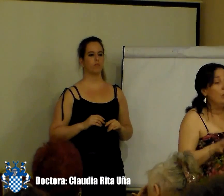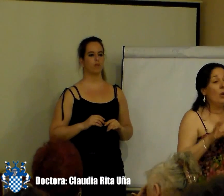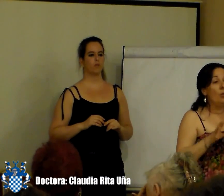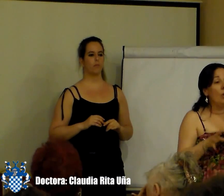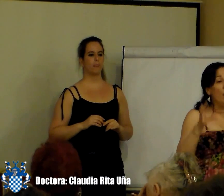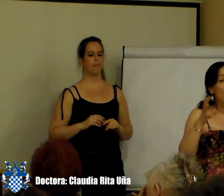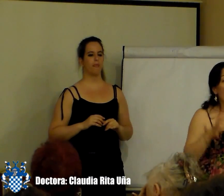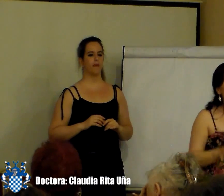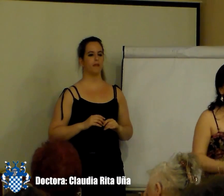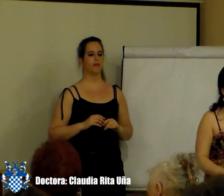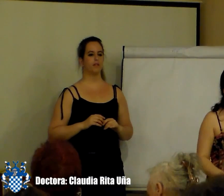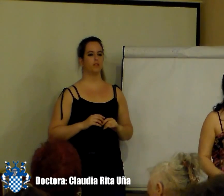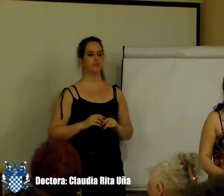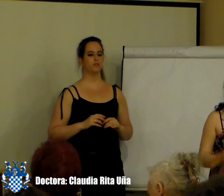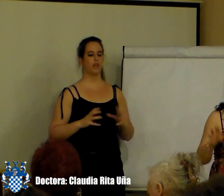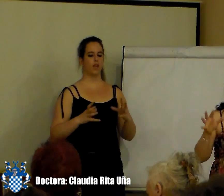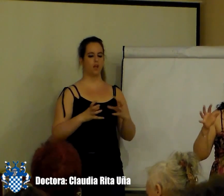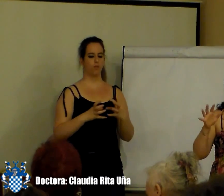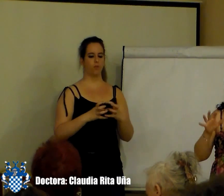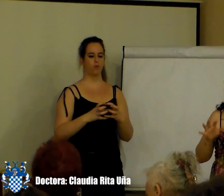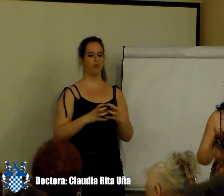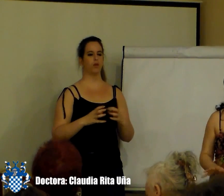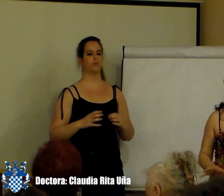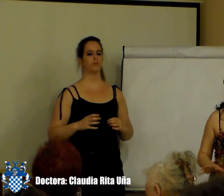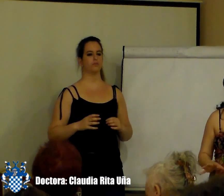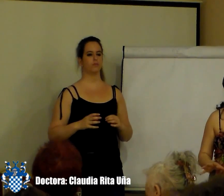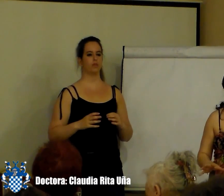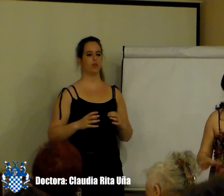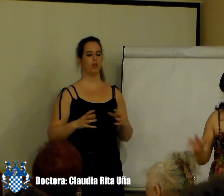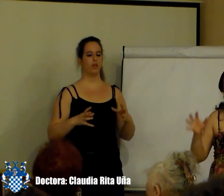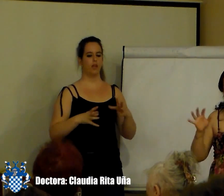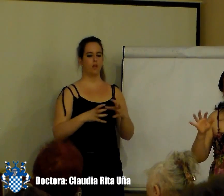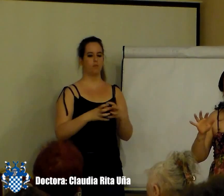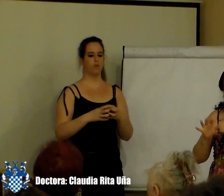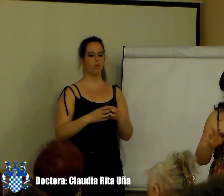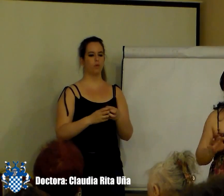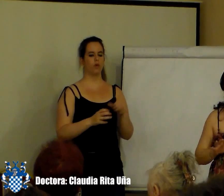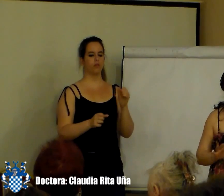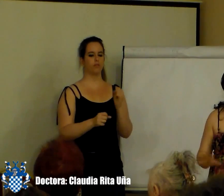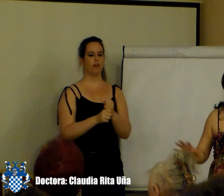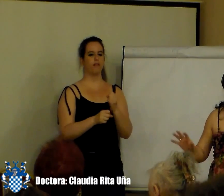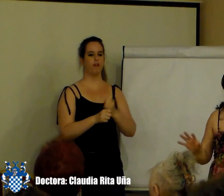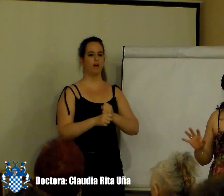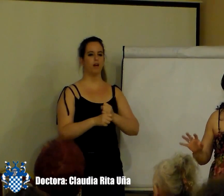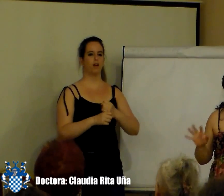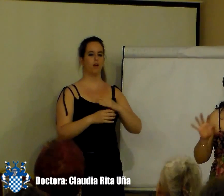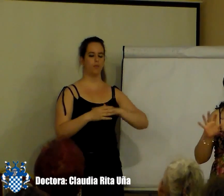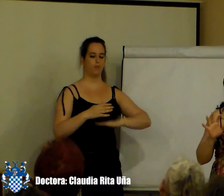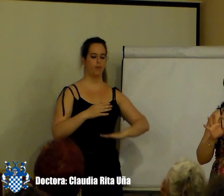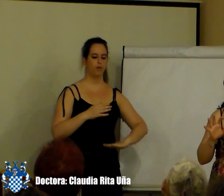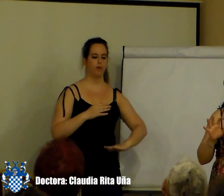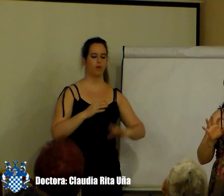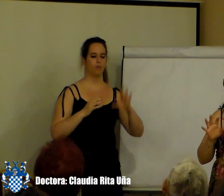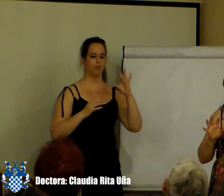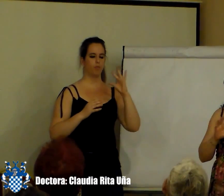está disminuido, como que el músculo está trabajando a baja potencia, como que está con la mínima energía